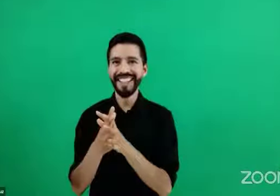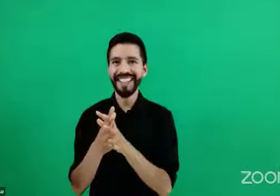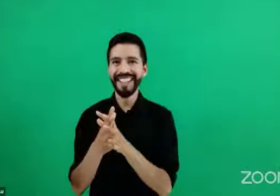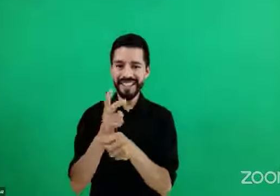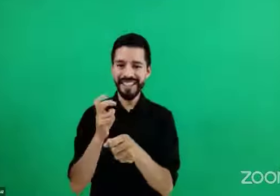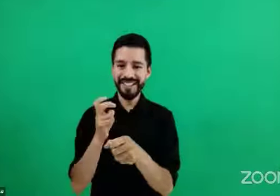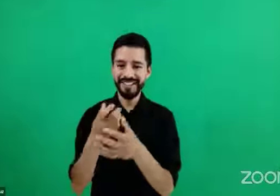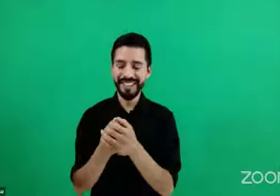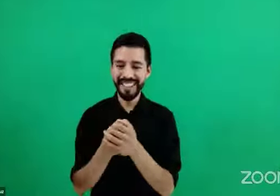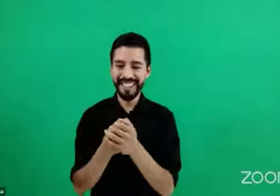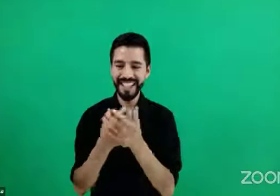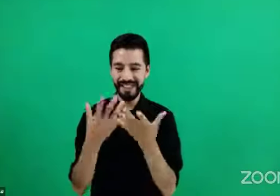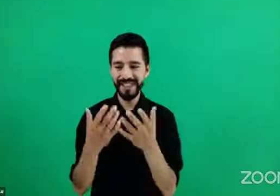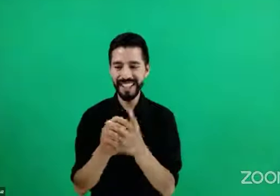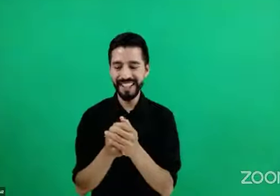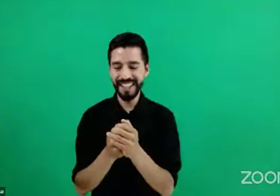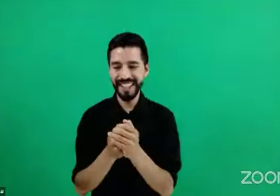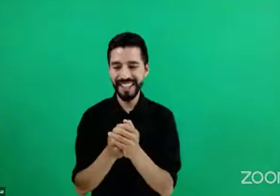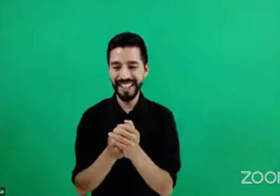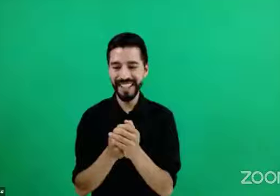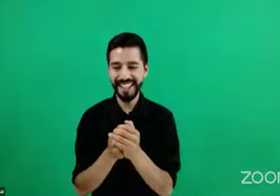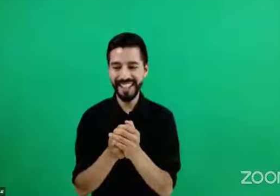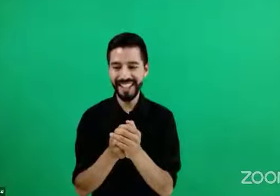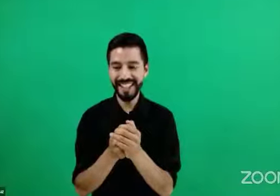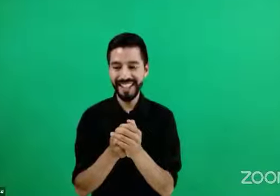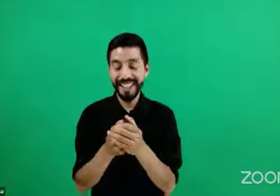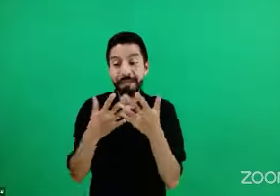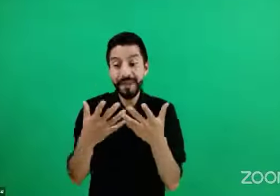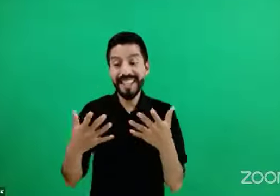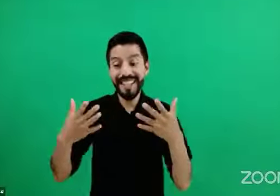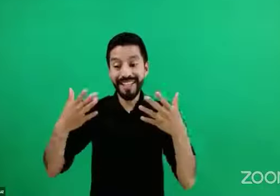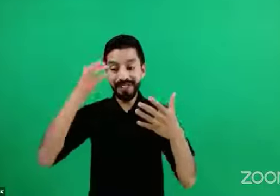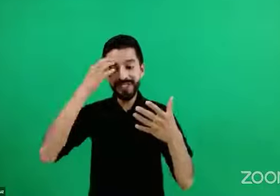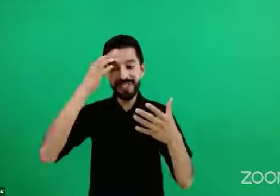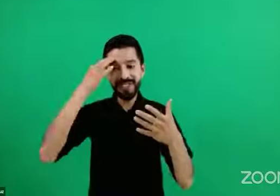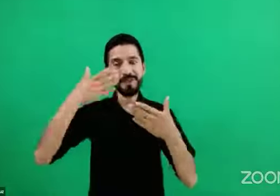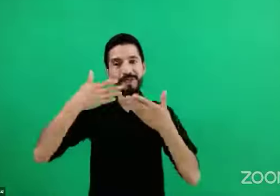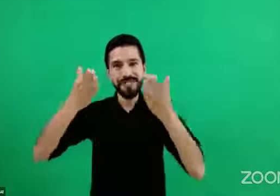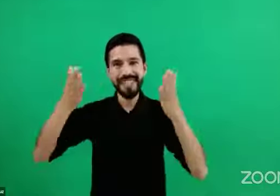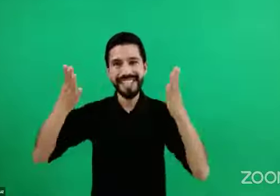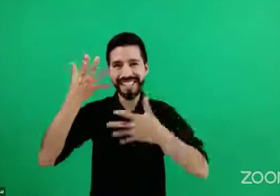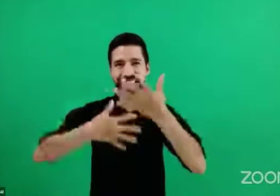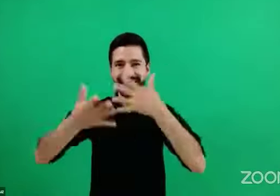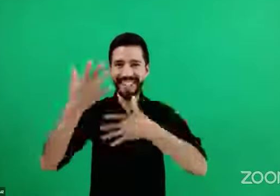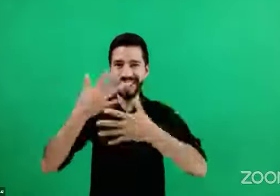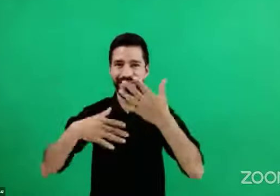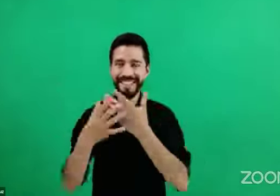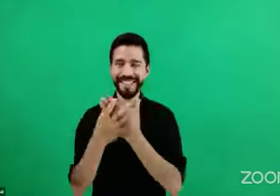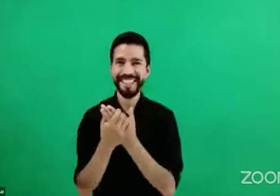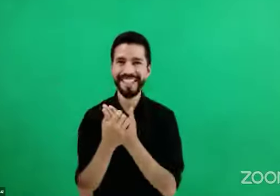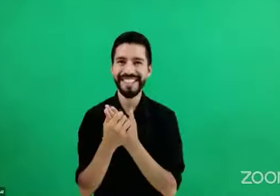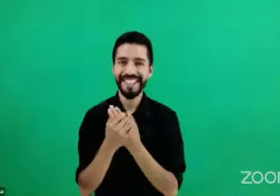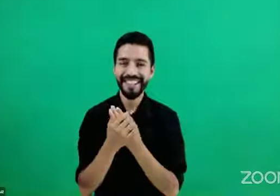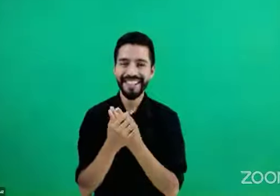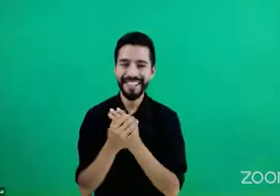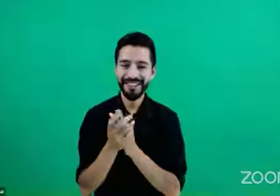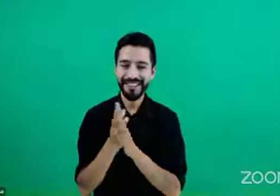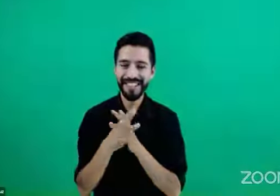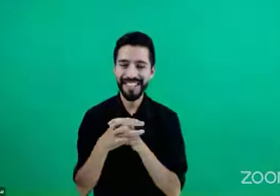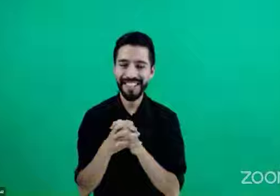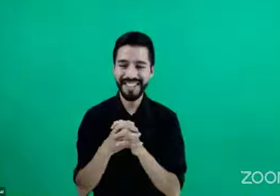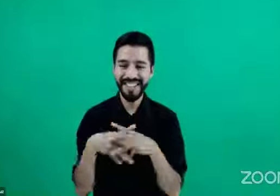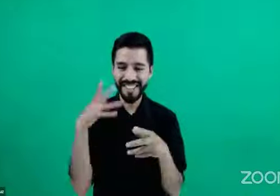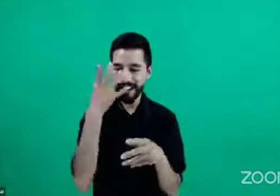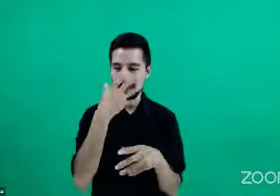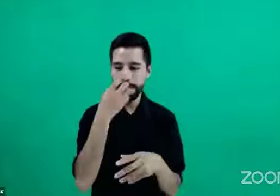ti, por esta invitación y el hecho de pues que quieran conocer un poquito más acerca de la lengua de señas.